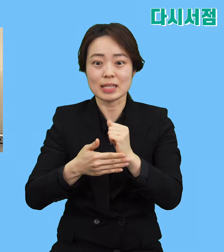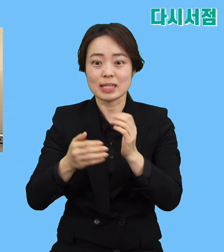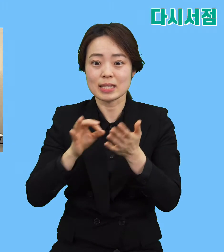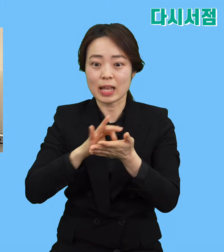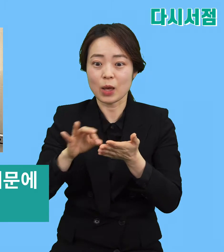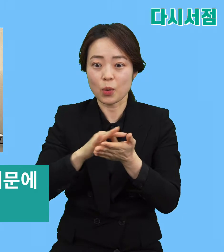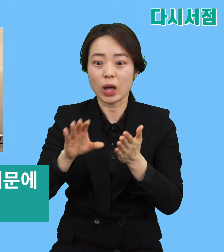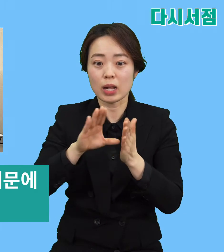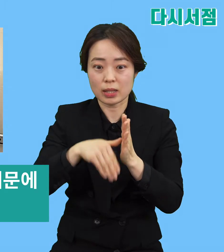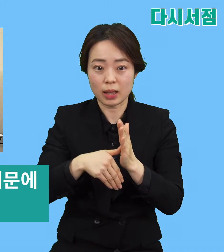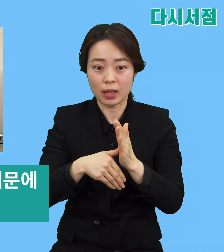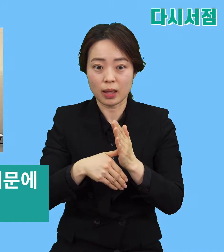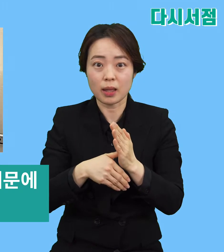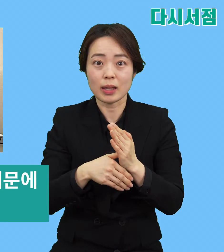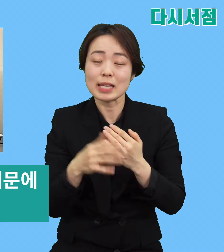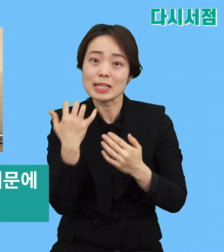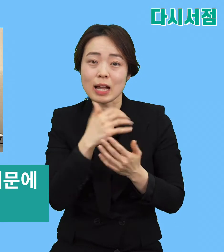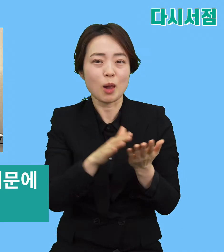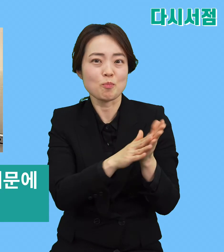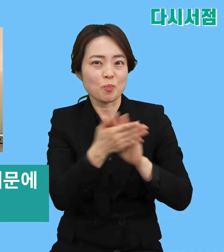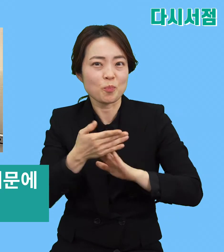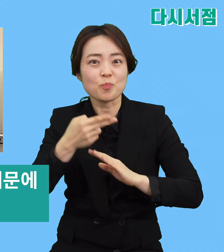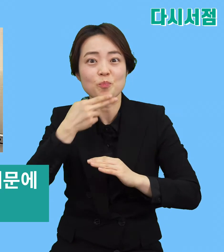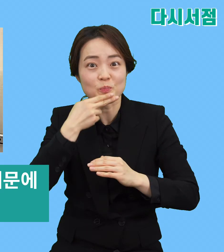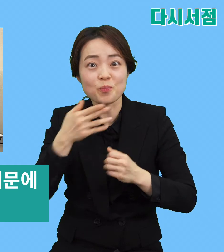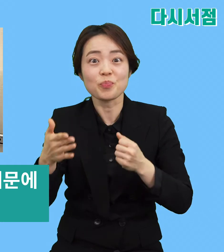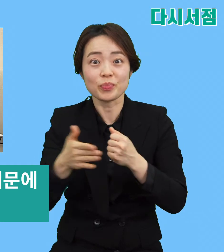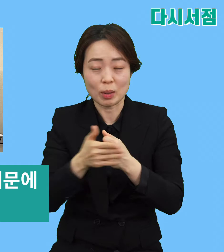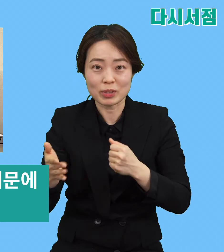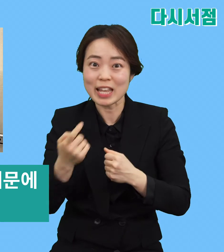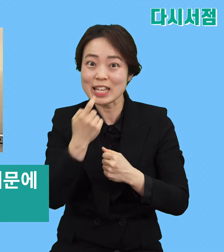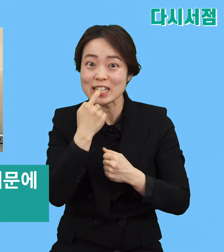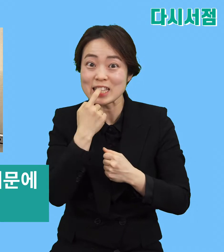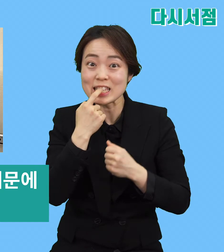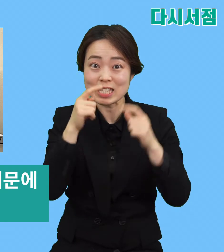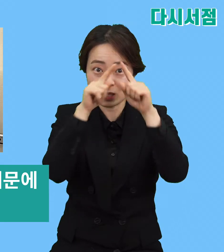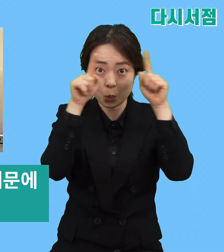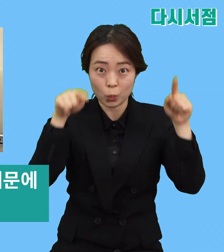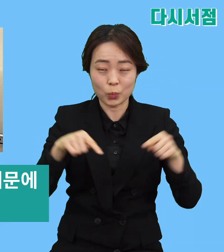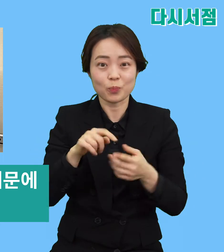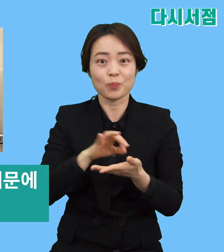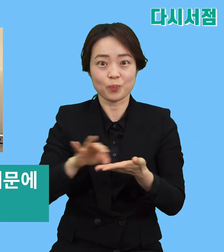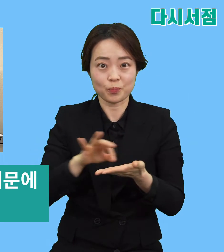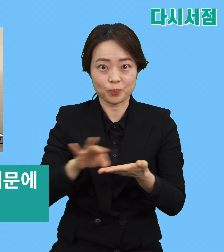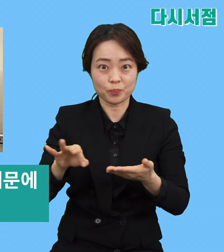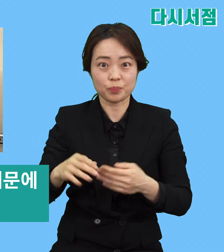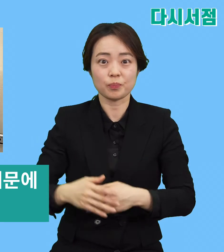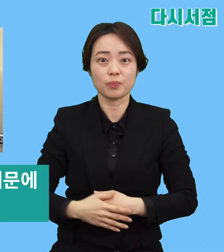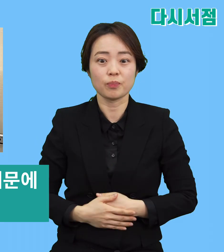쓴다면 색깔이 변질될 수가 있기 때문에 백색 종이를 씁니다.